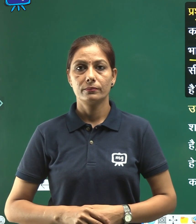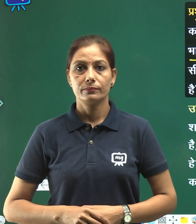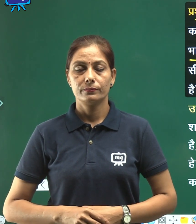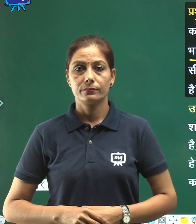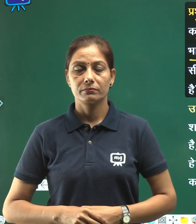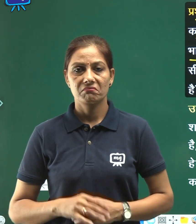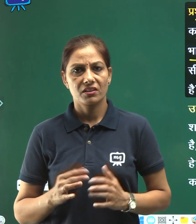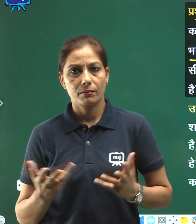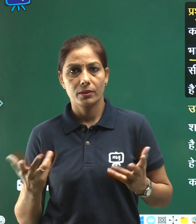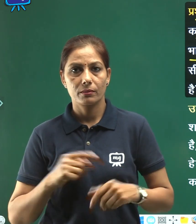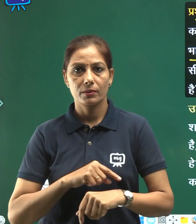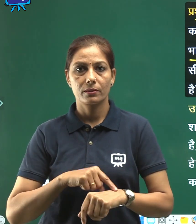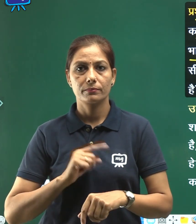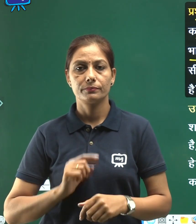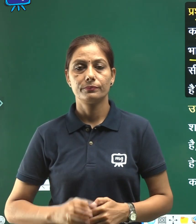कभी कभी